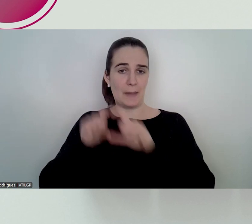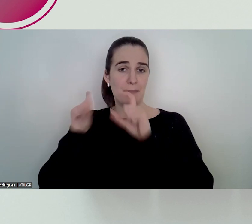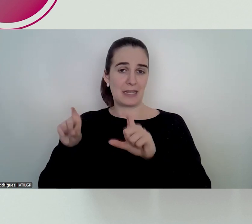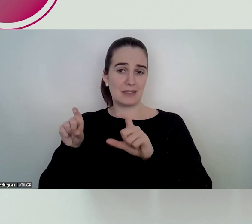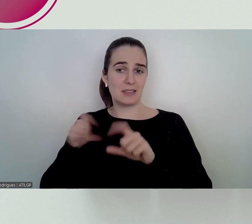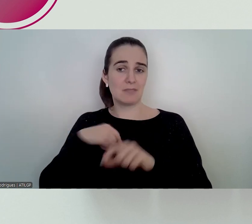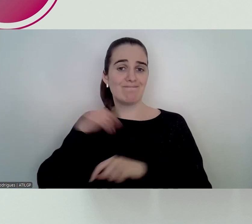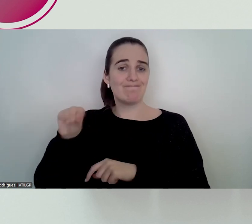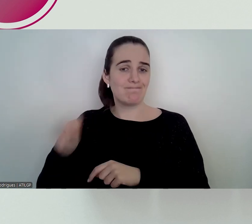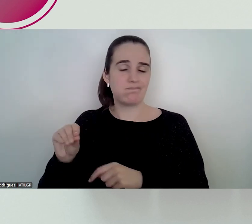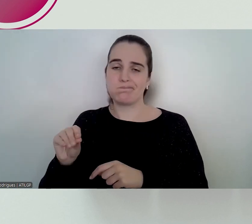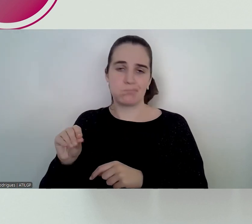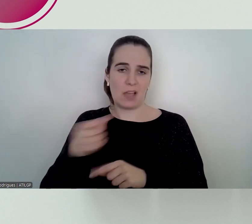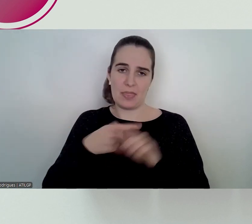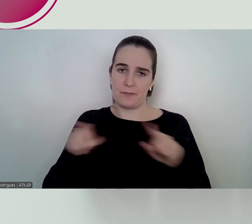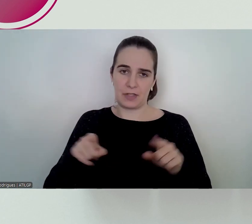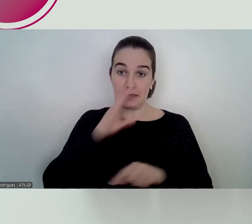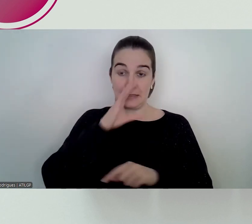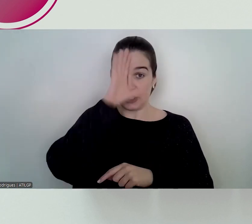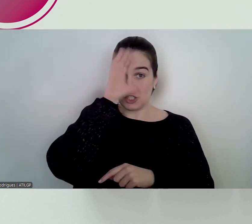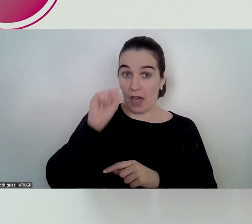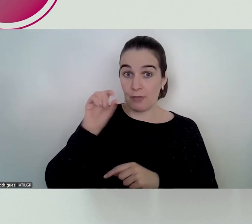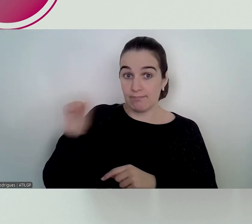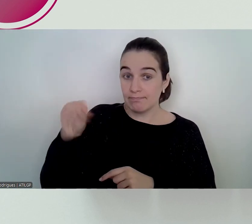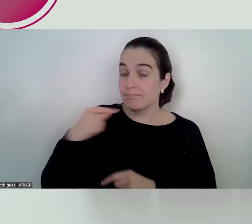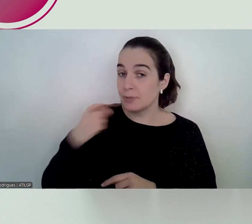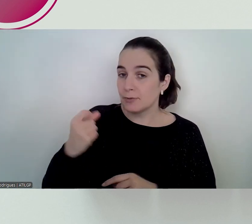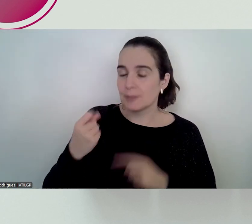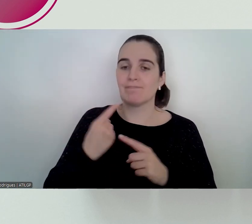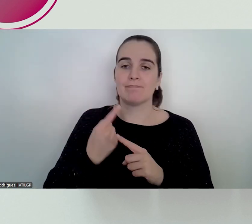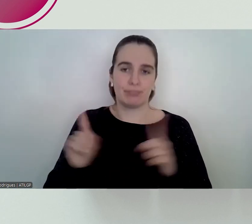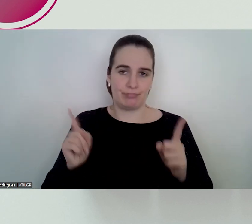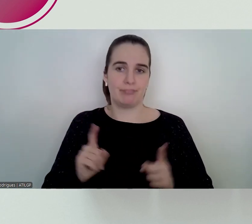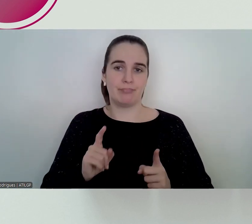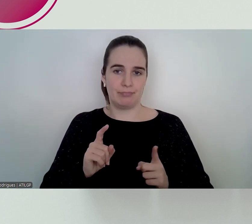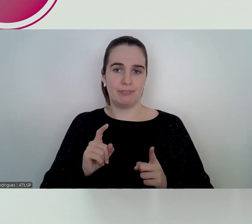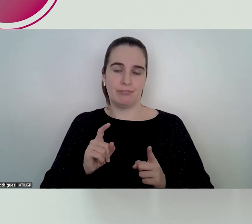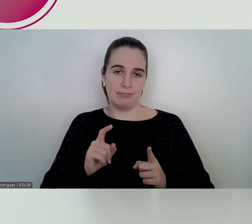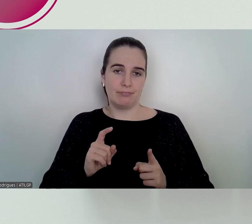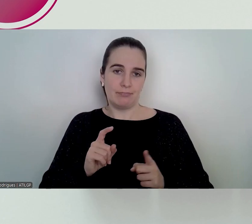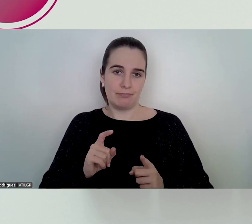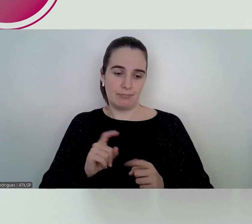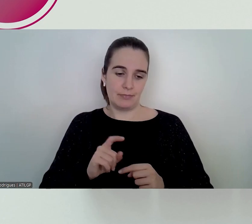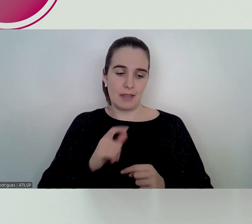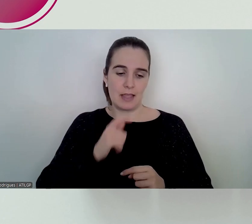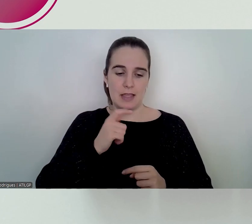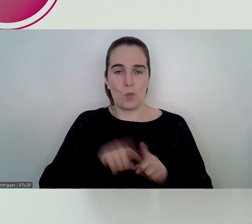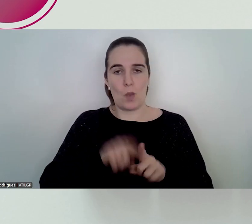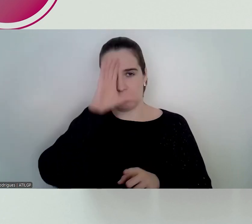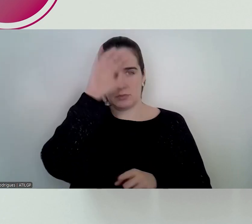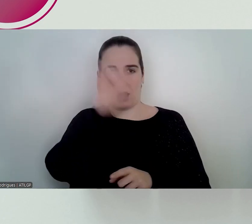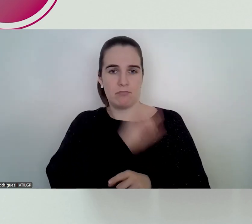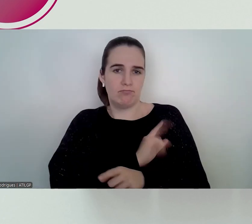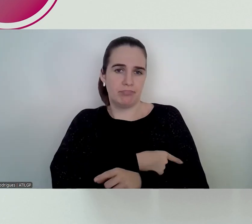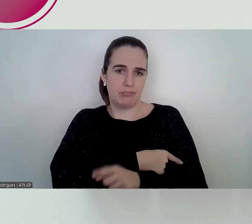não são os mesmos como aqueles a que poderão estar sujeitas ou poderão estar